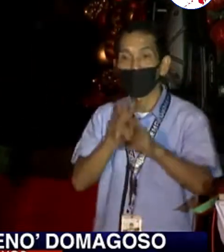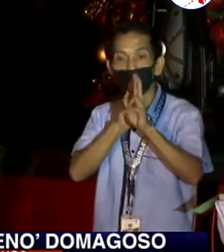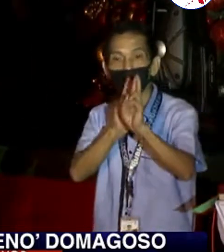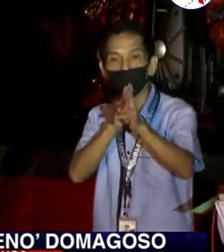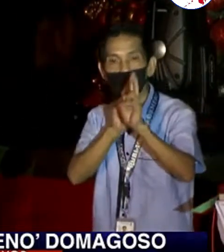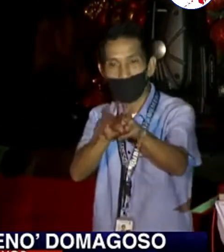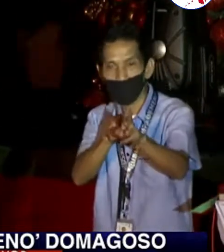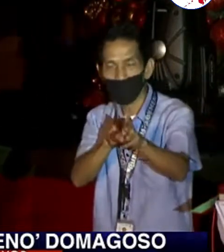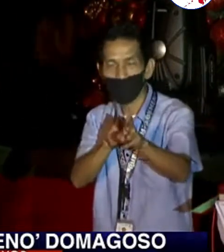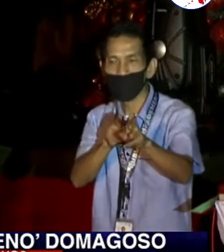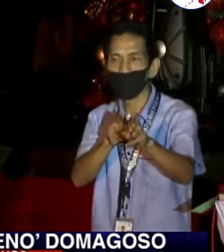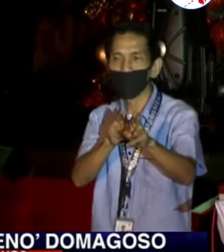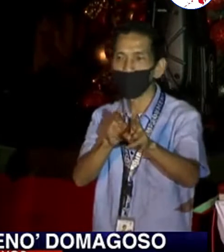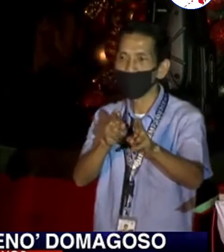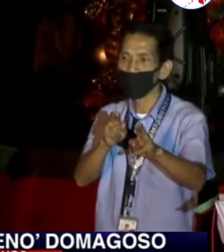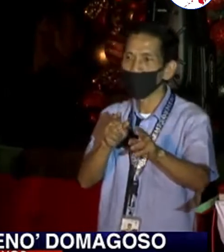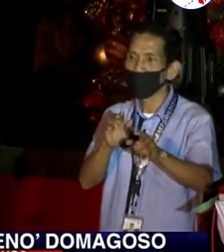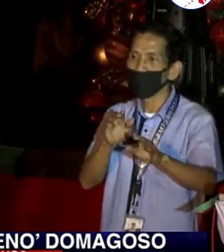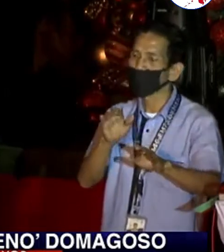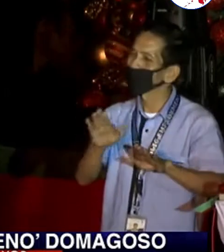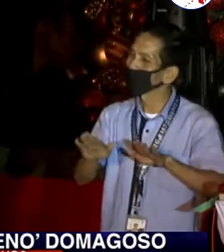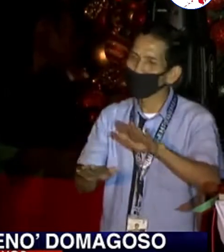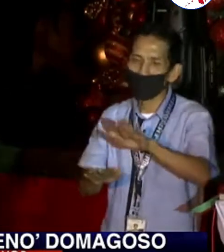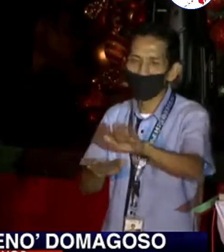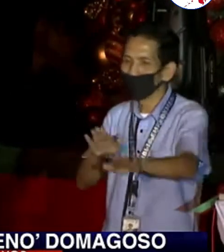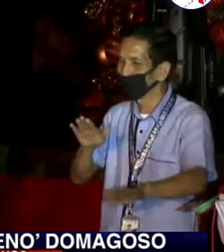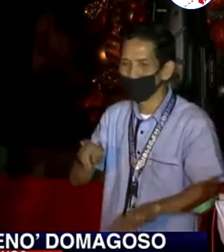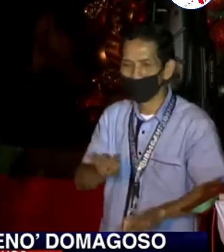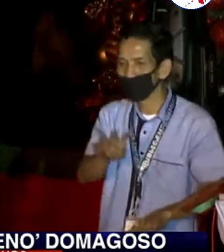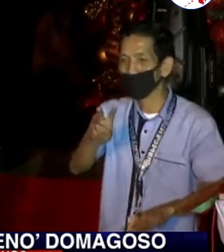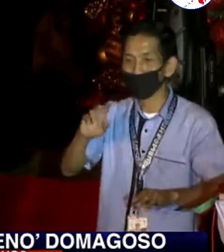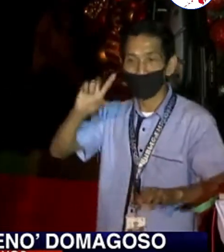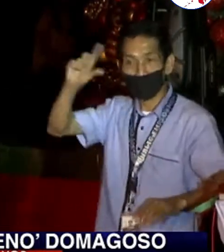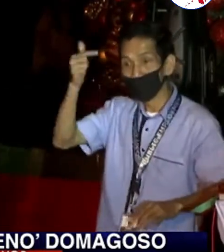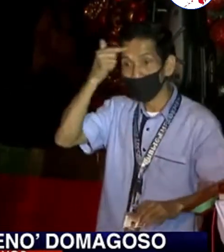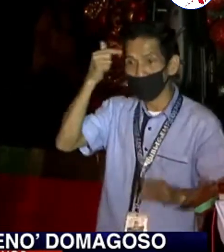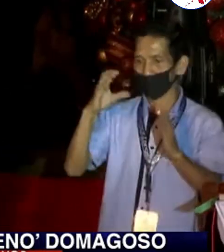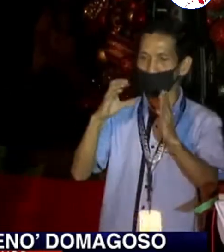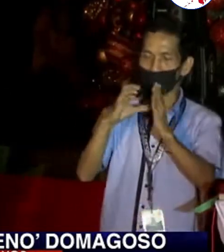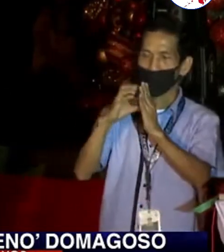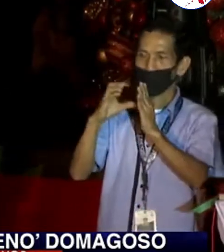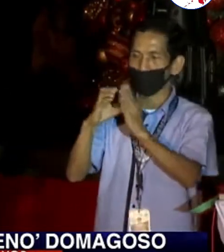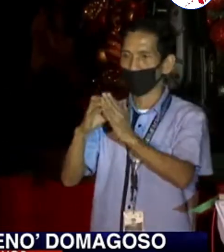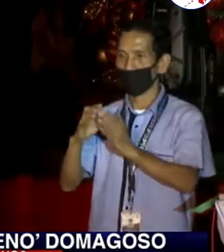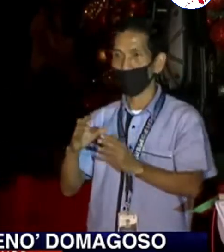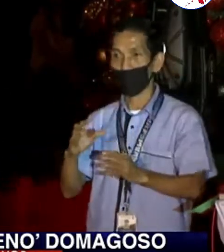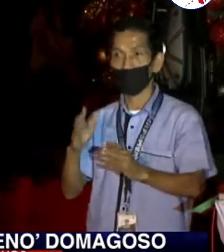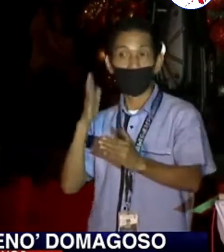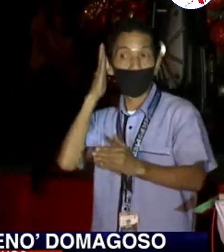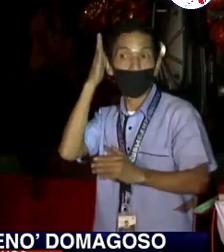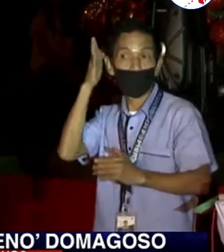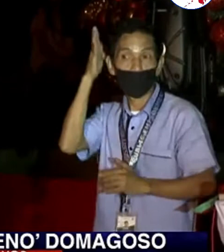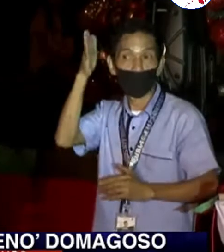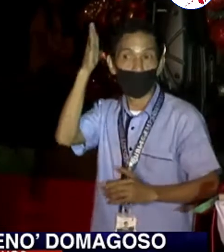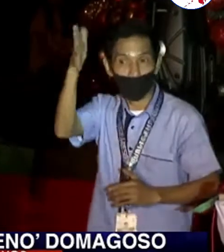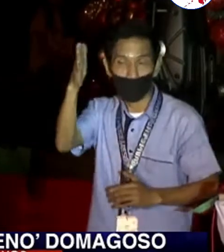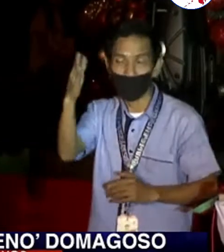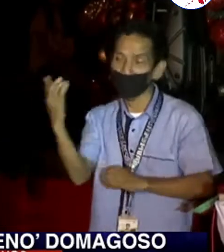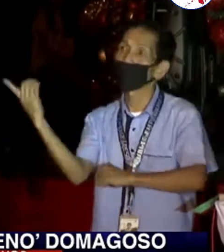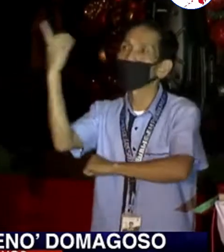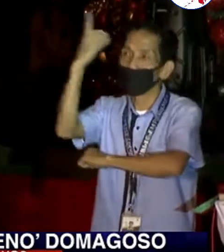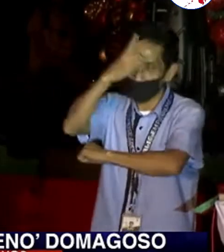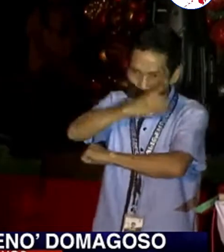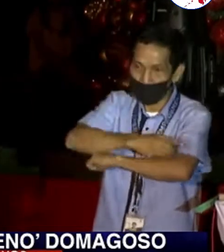tumugon sa lakbayin ng pamahalang lungsod sa mga darating na